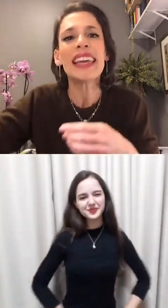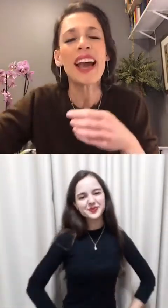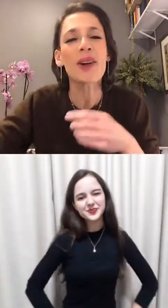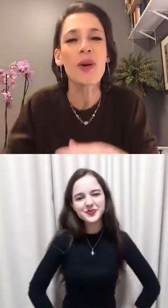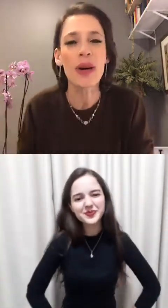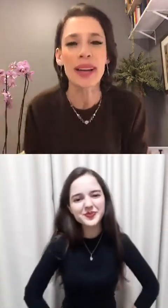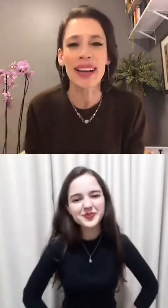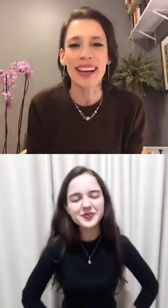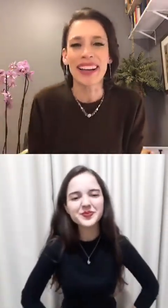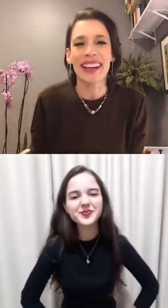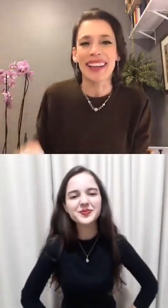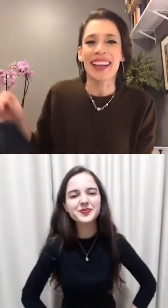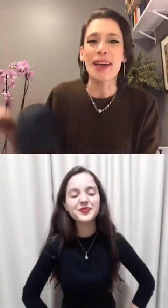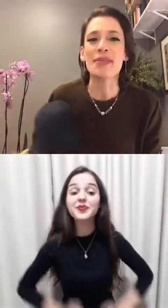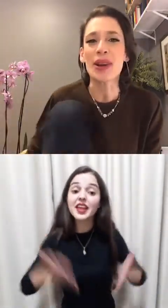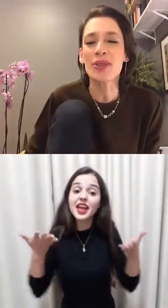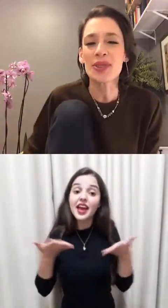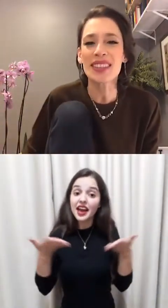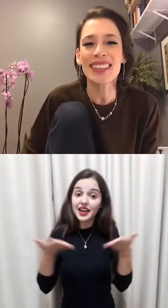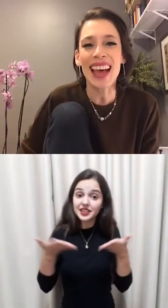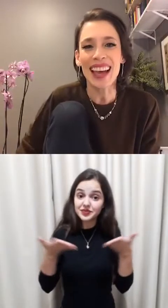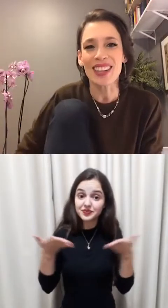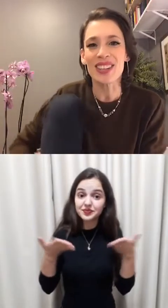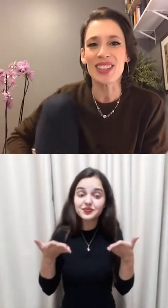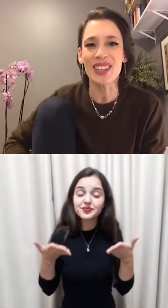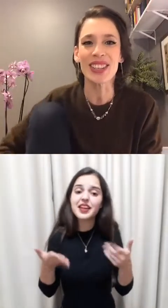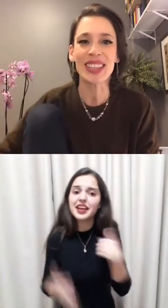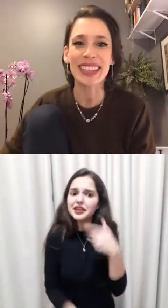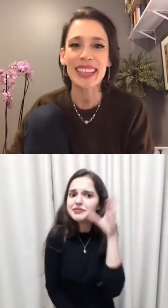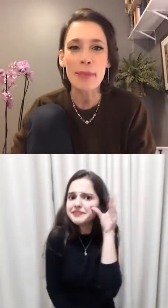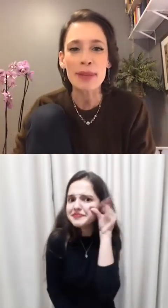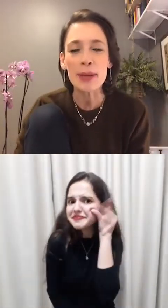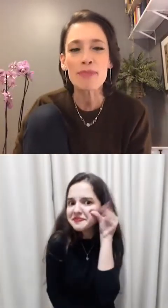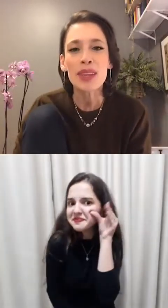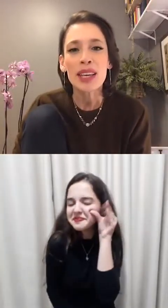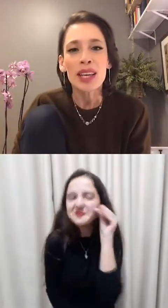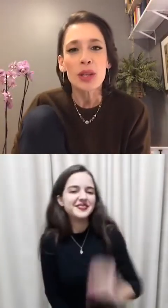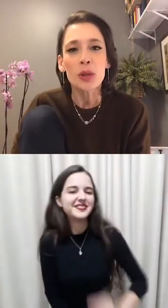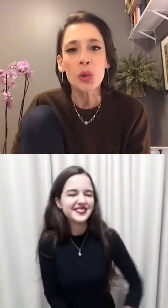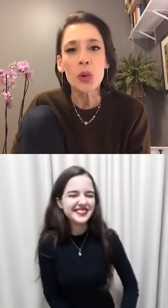E agora, a minha curiosidade, Gabi.